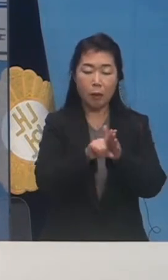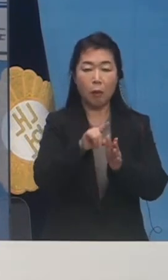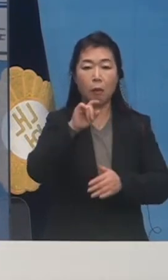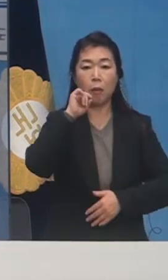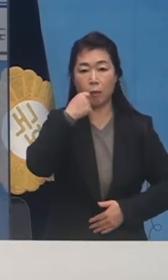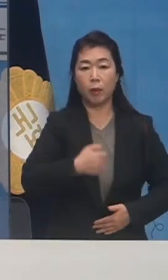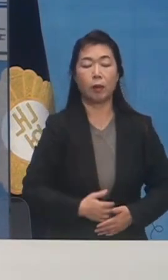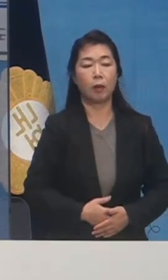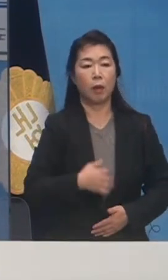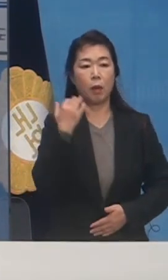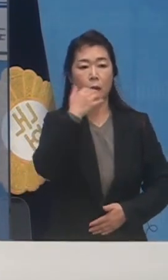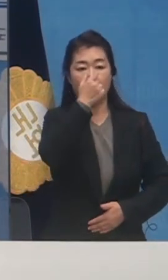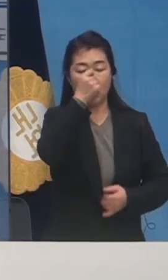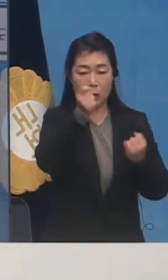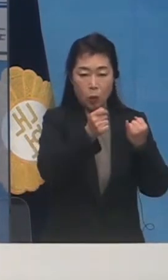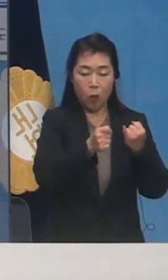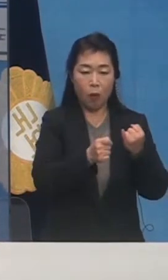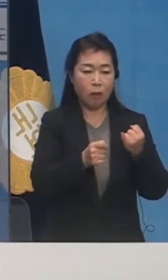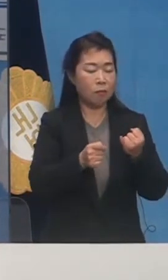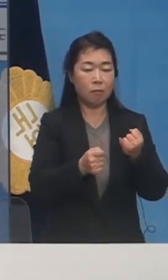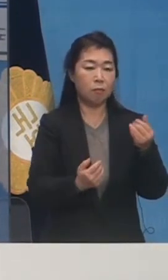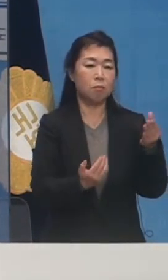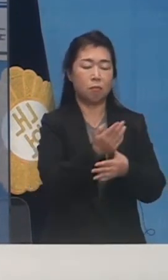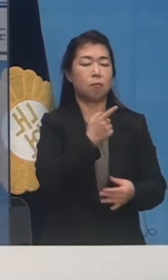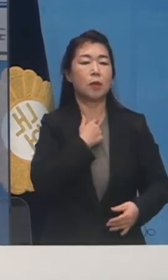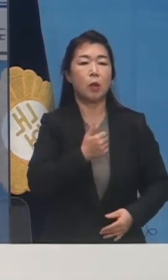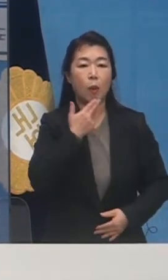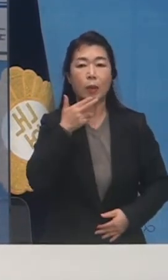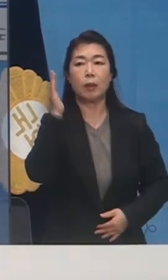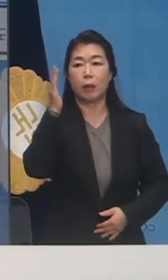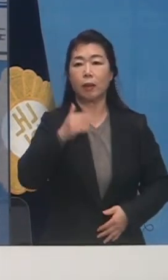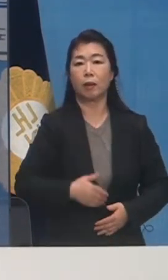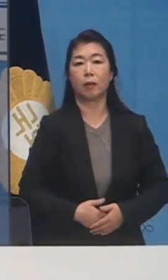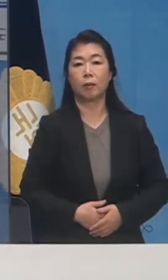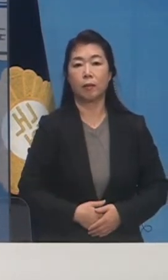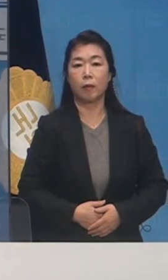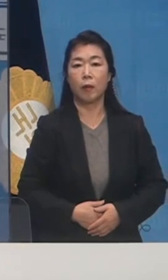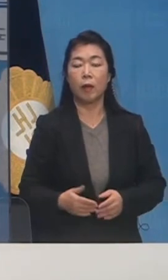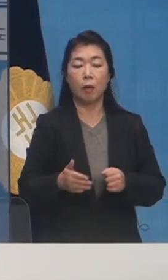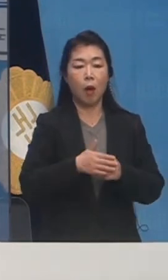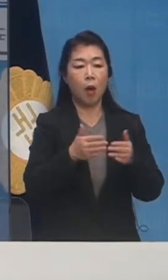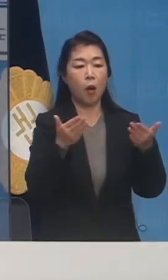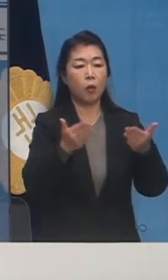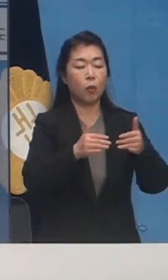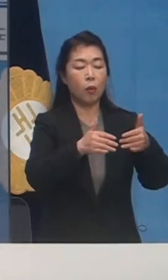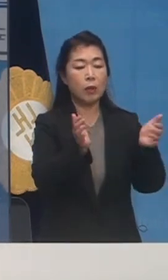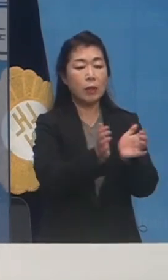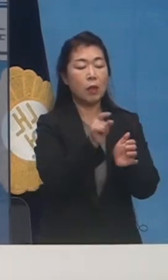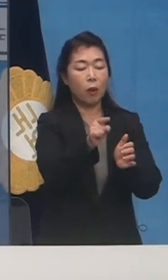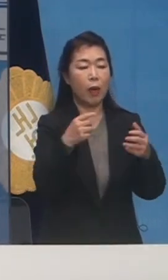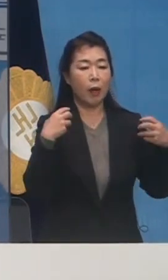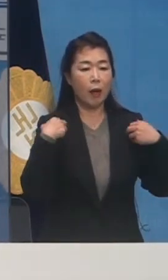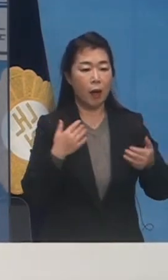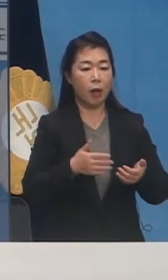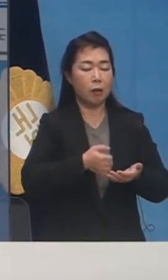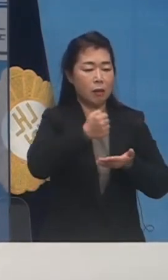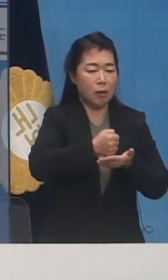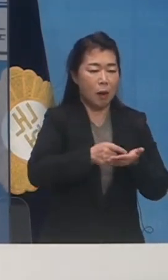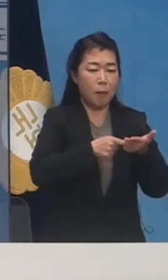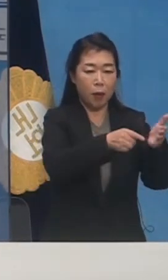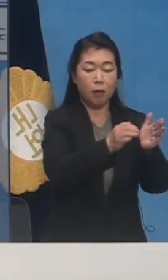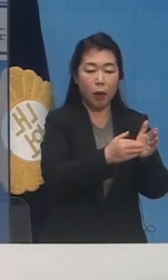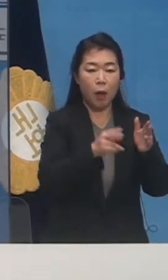자체가 없다는 회사의 결론이 부당해 노동지청에 진정을 했는데 그 회사 관계자를 참고인으로